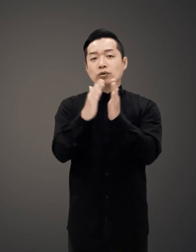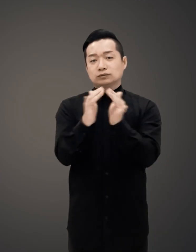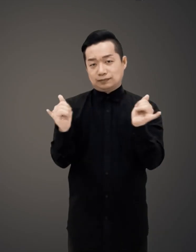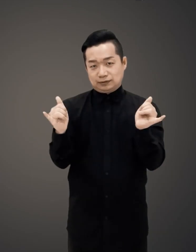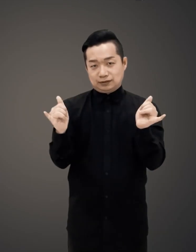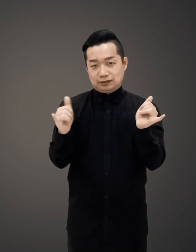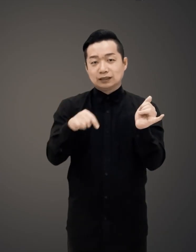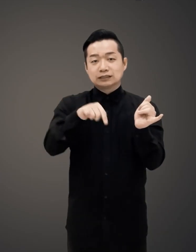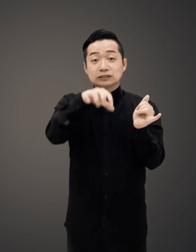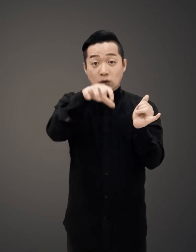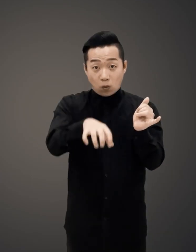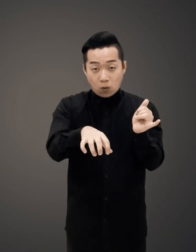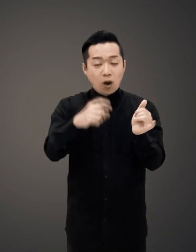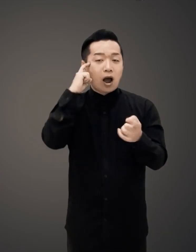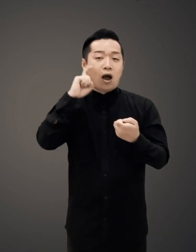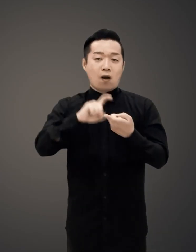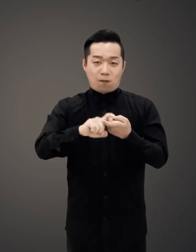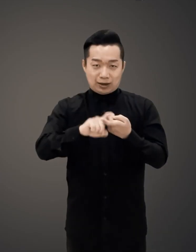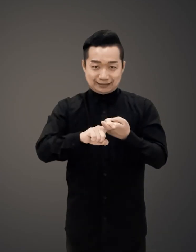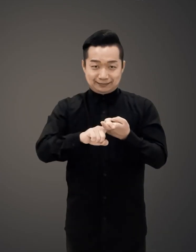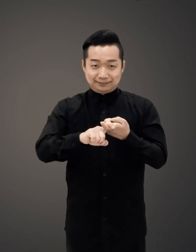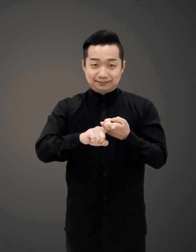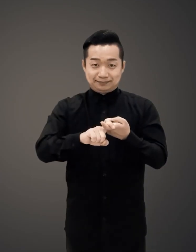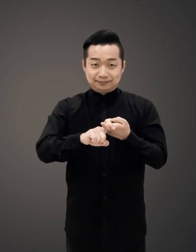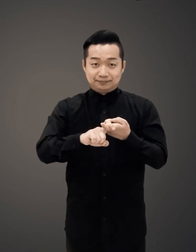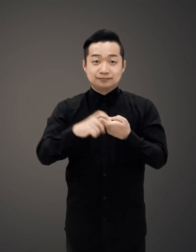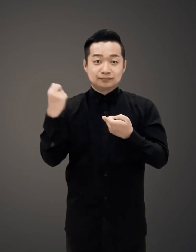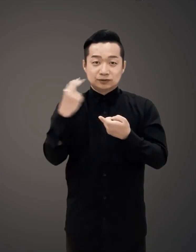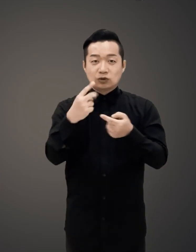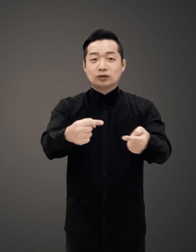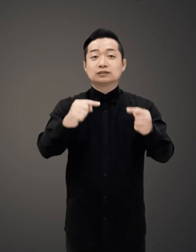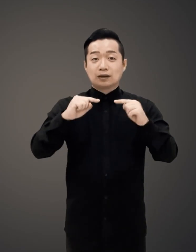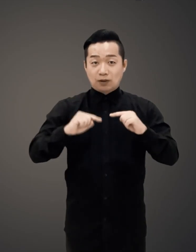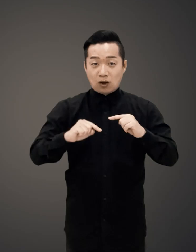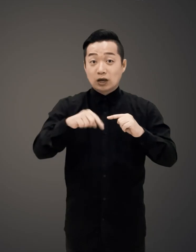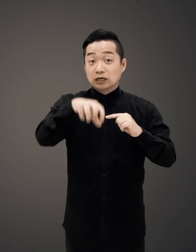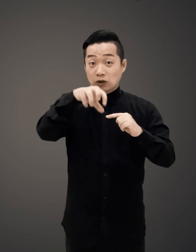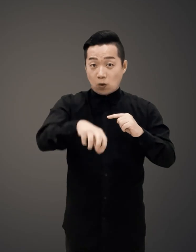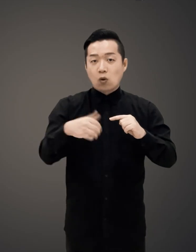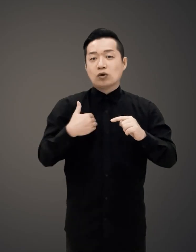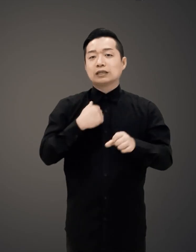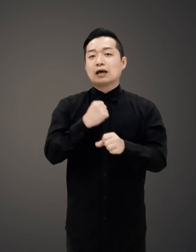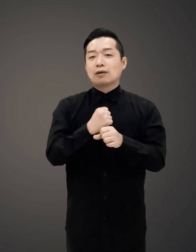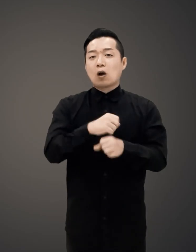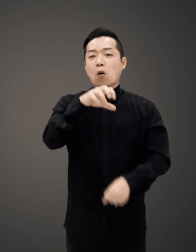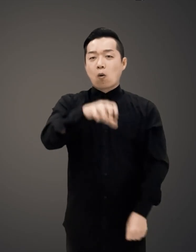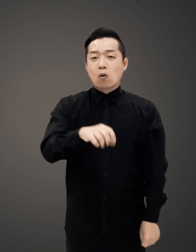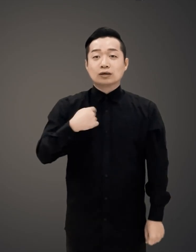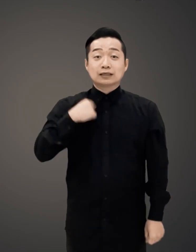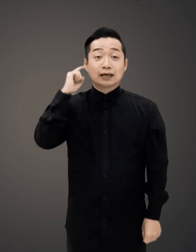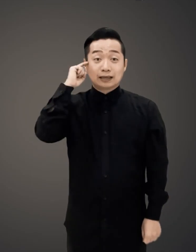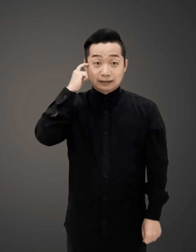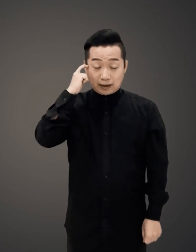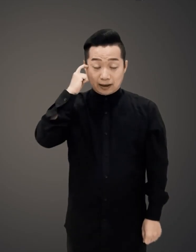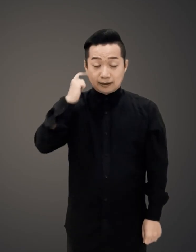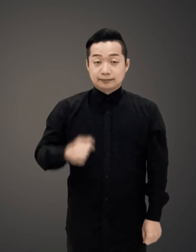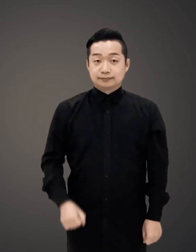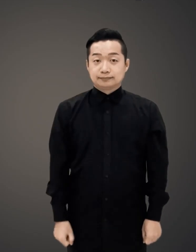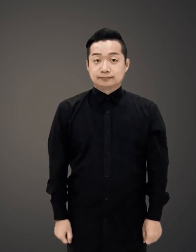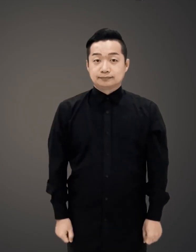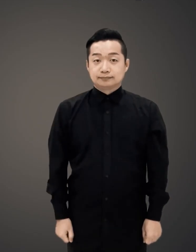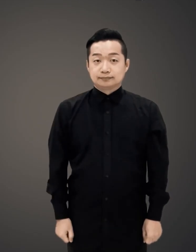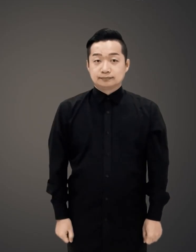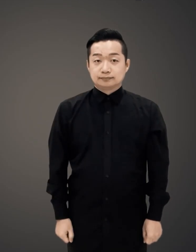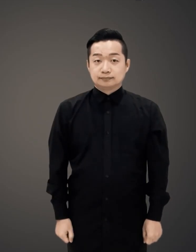모든 사람들이 함께 그 공간에 관심을 가지고 참여를 하고 이 공간은 내가 만드는 공간이라는 그런